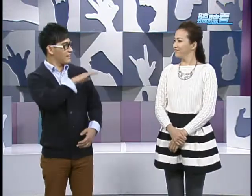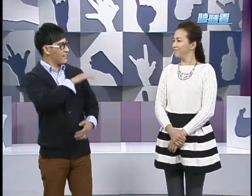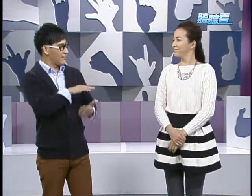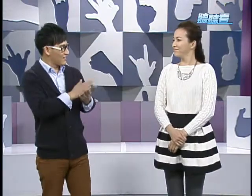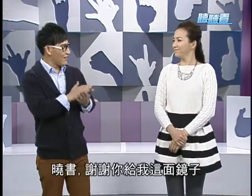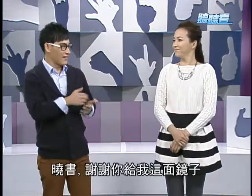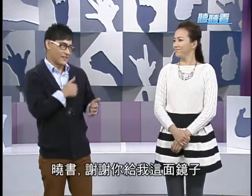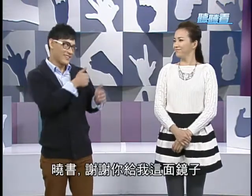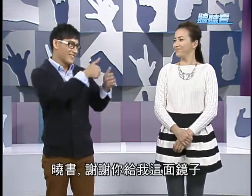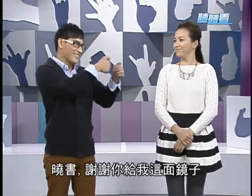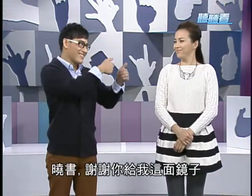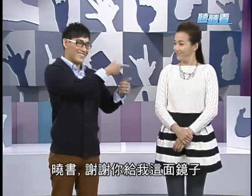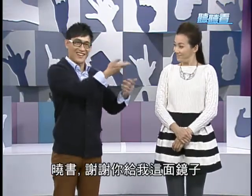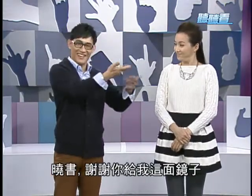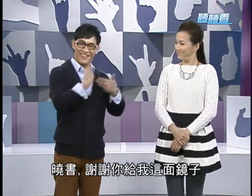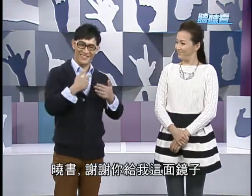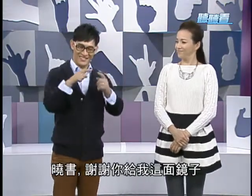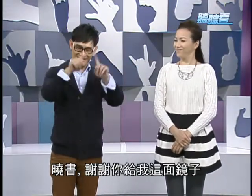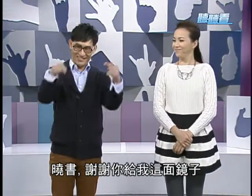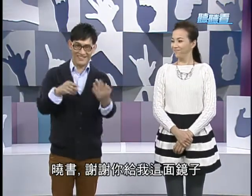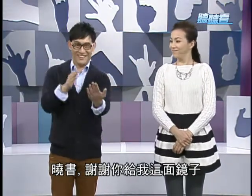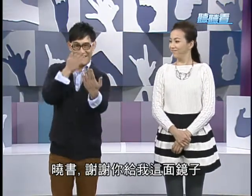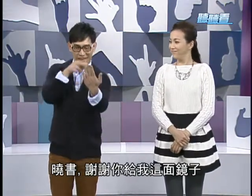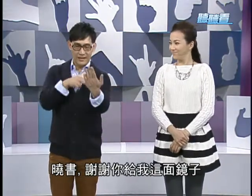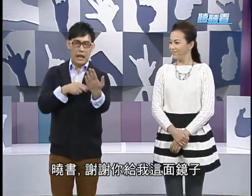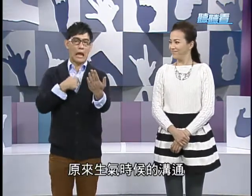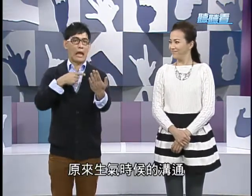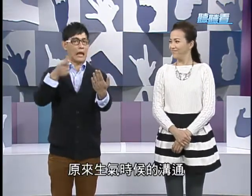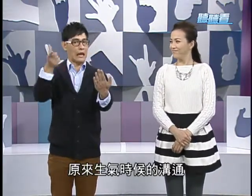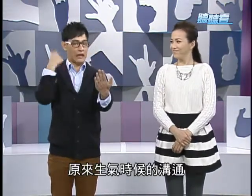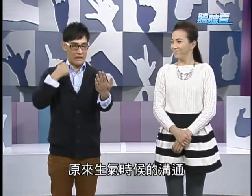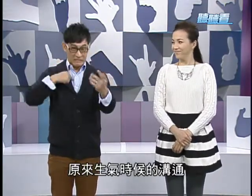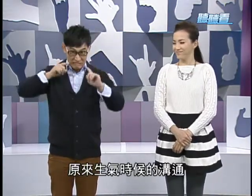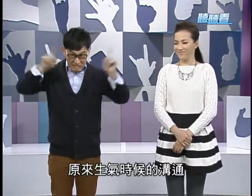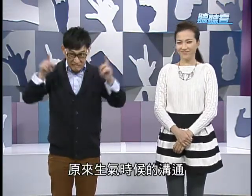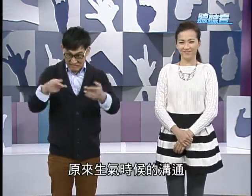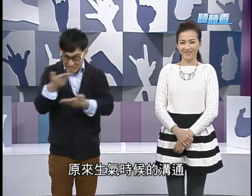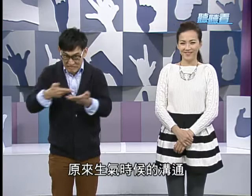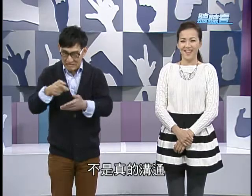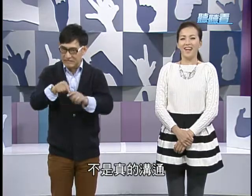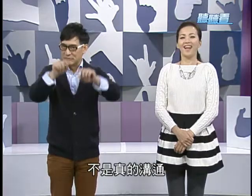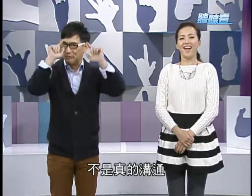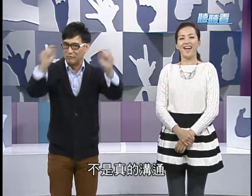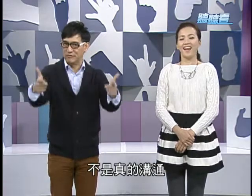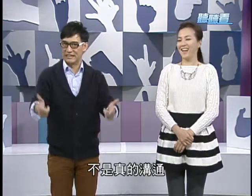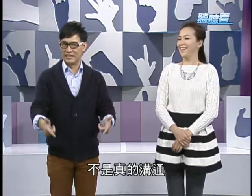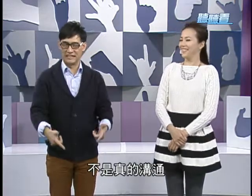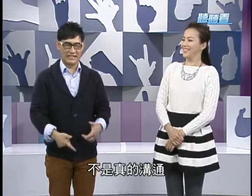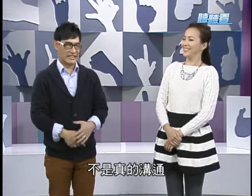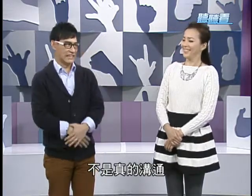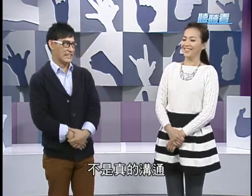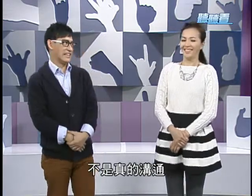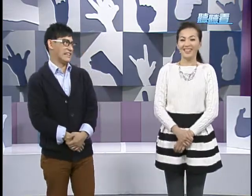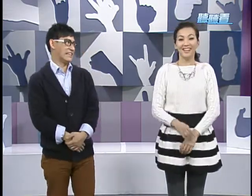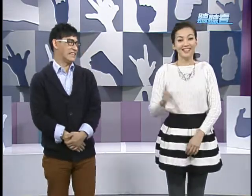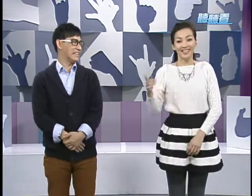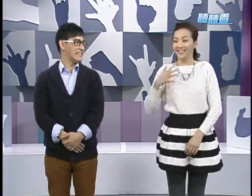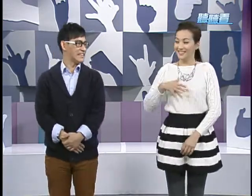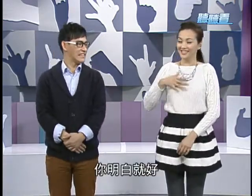了。家叔啊，谢谢你给我这面镜子，原来生气时候的沟通不是真的沟通。 你明